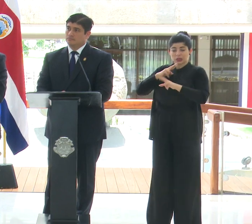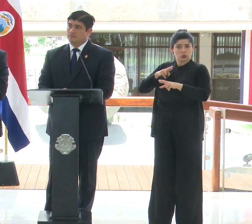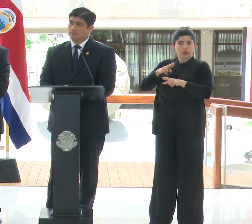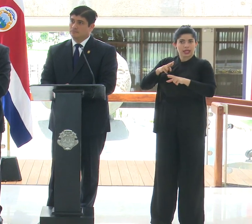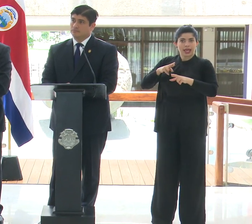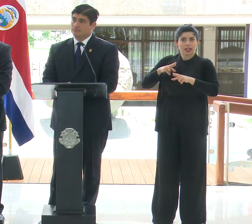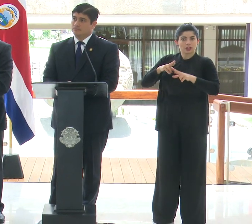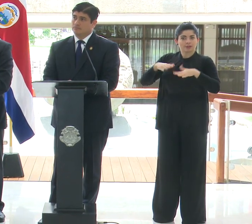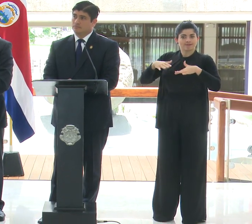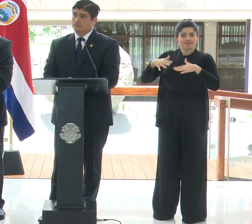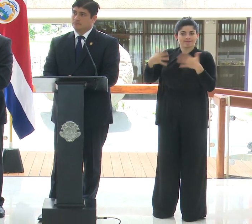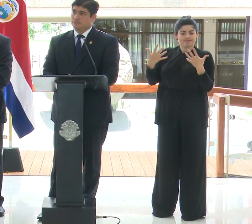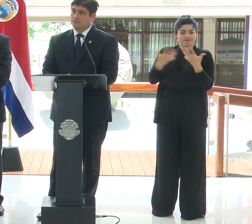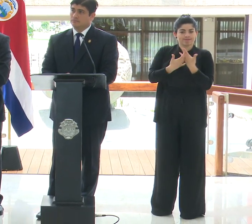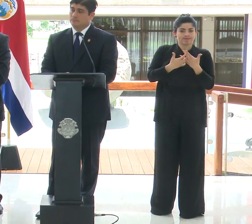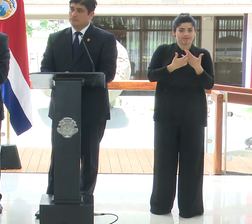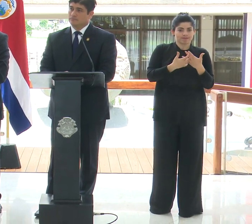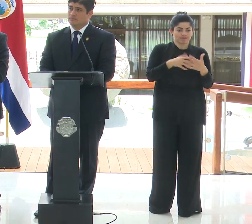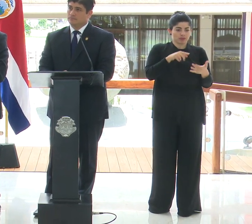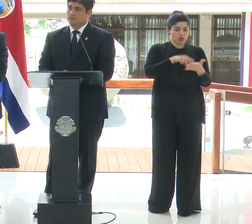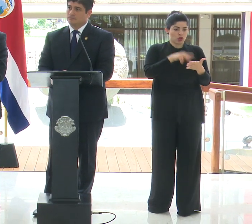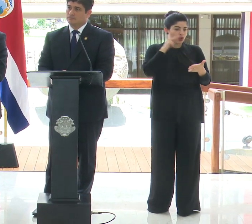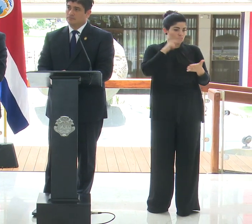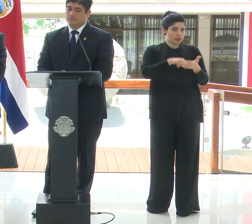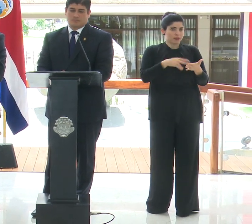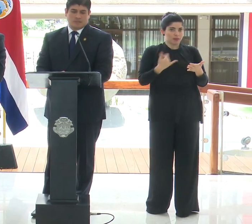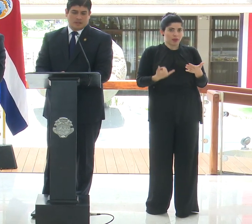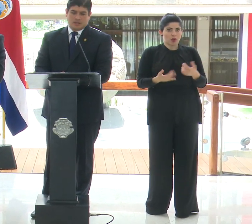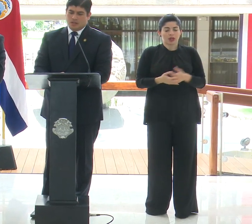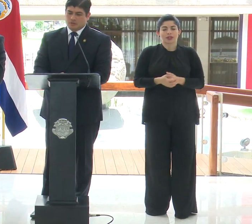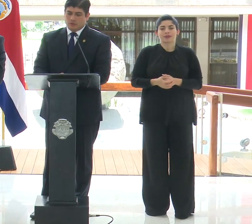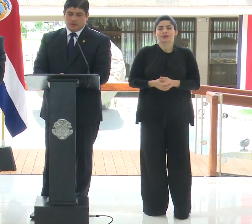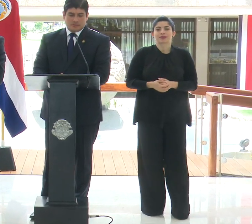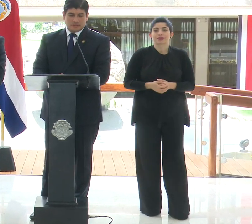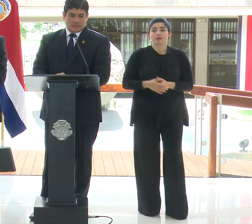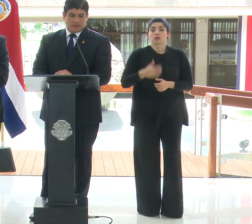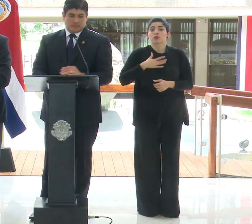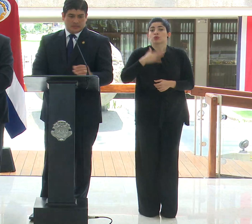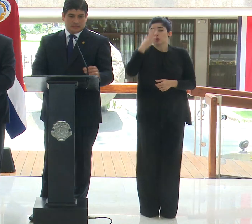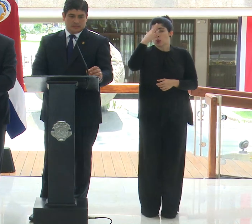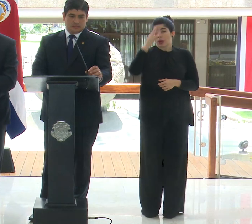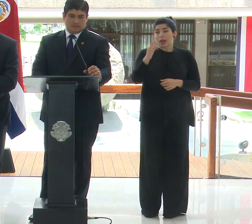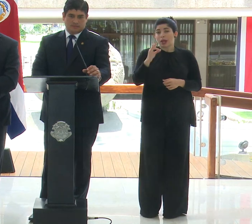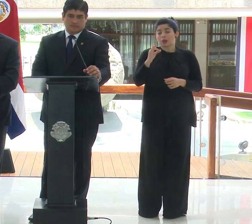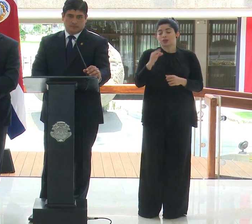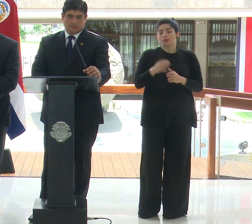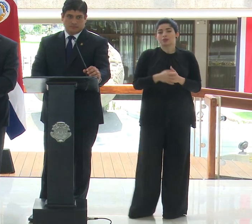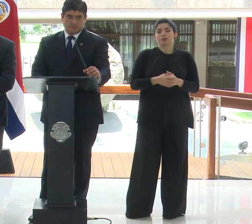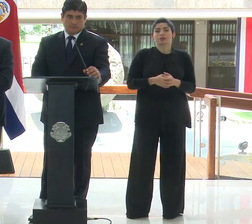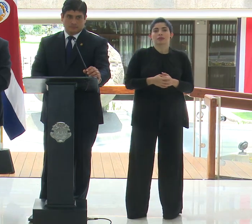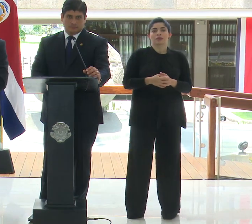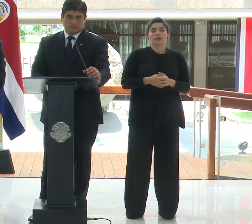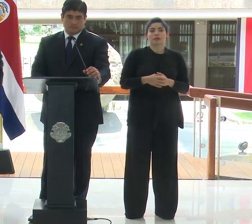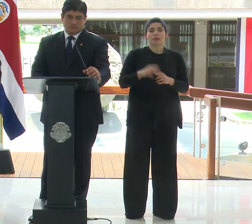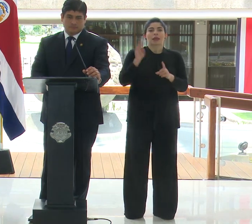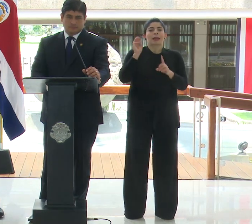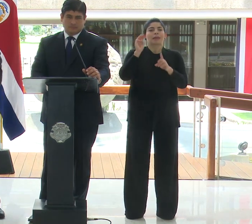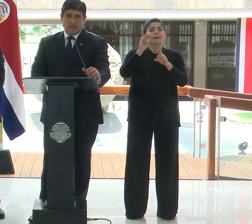son coherentes con lo que se busca ahorita? Yo creo que el mensaje más,